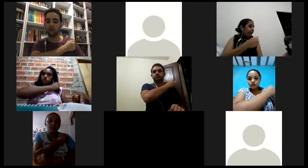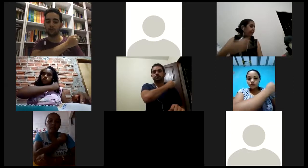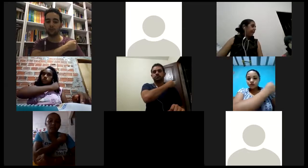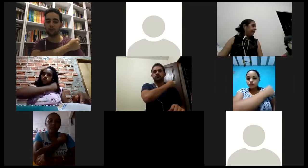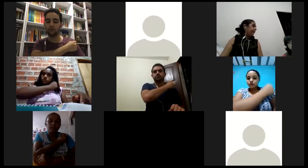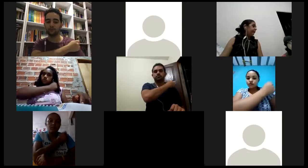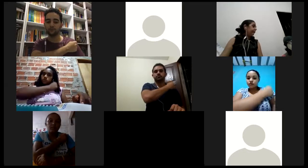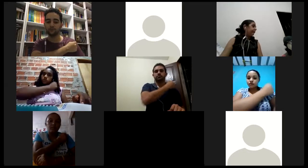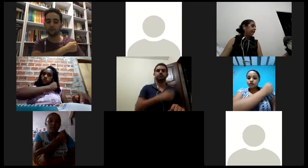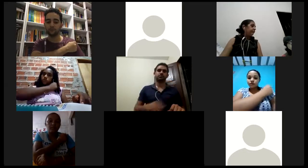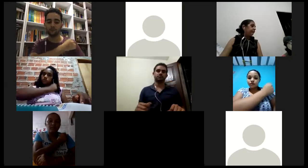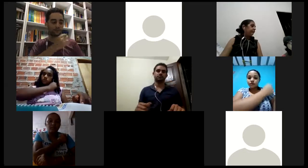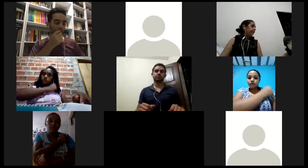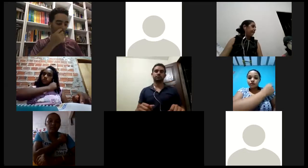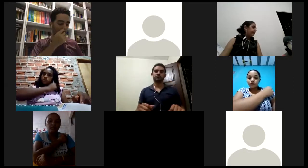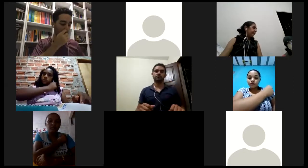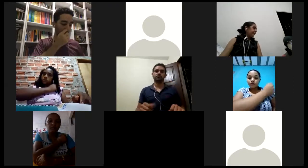Aluno.